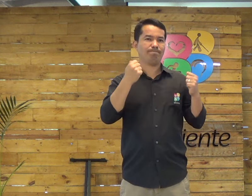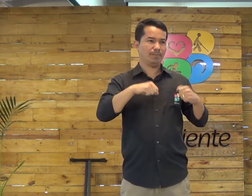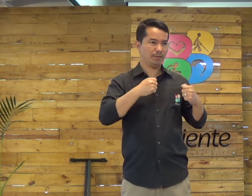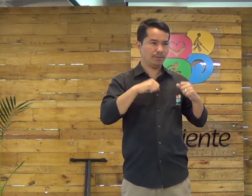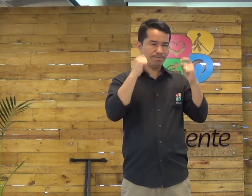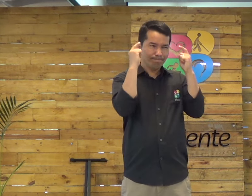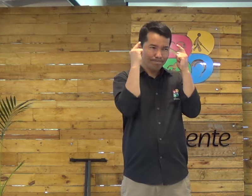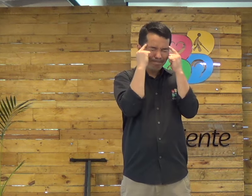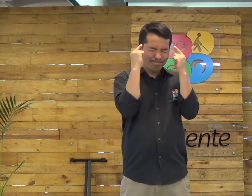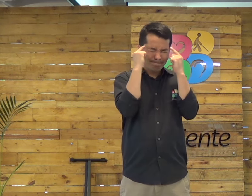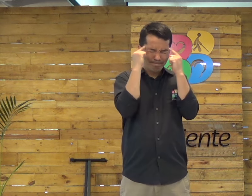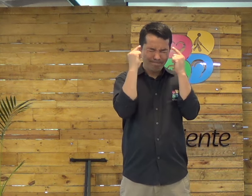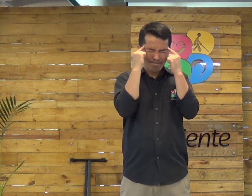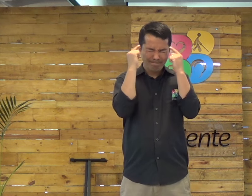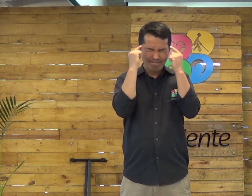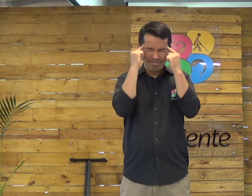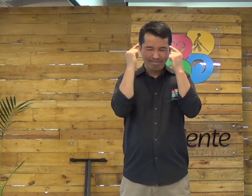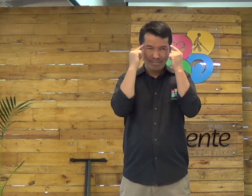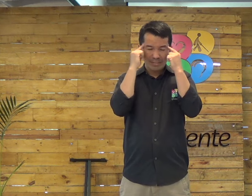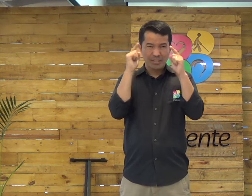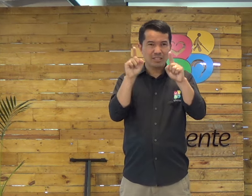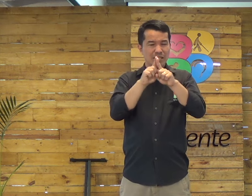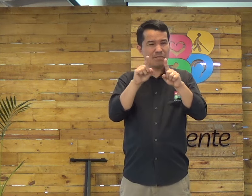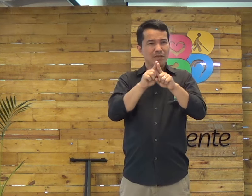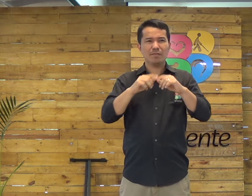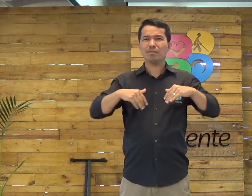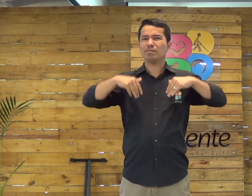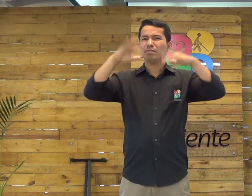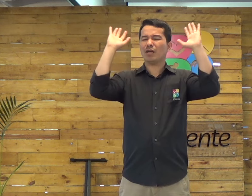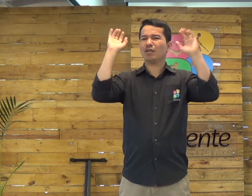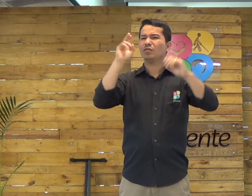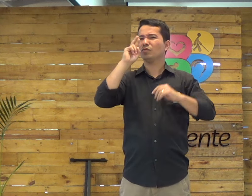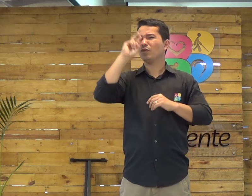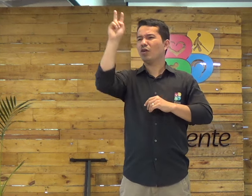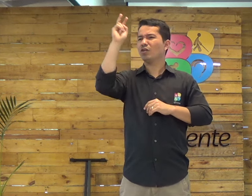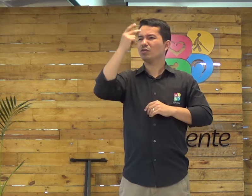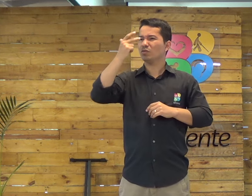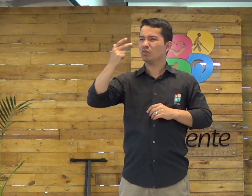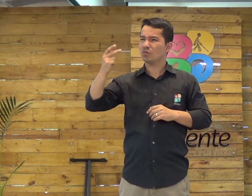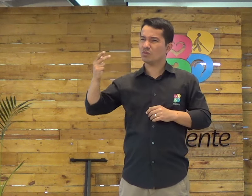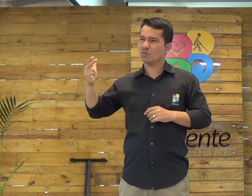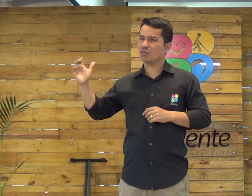O segundo é que nós precisamos pensar